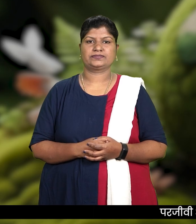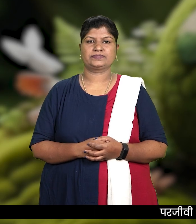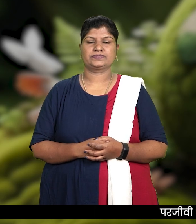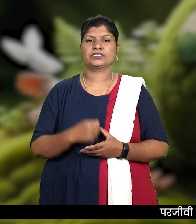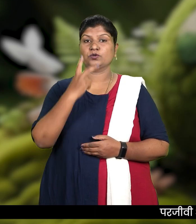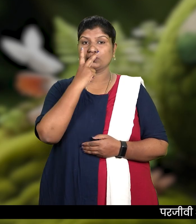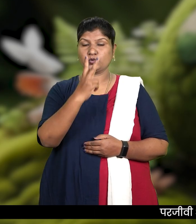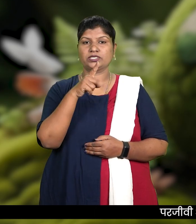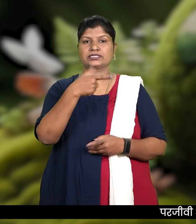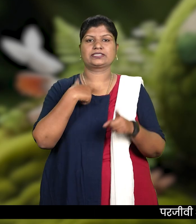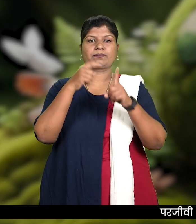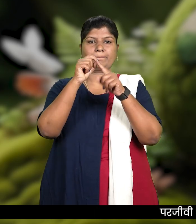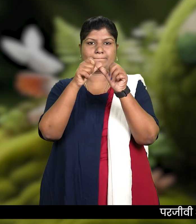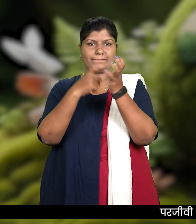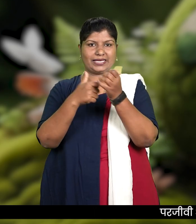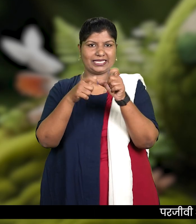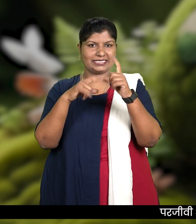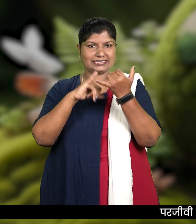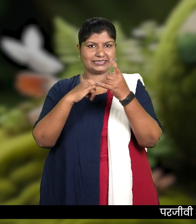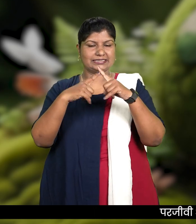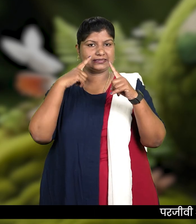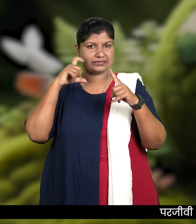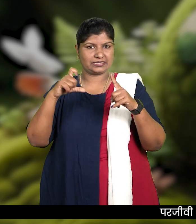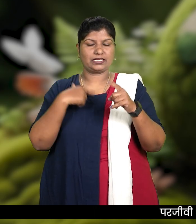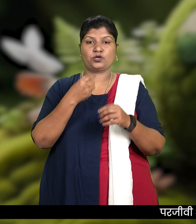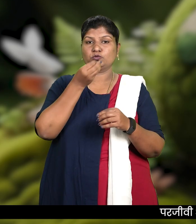परजीवी अन्न साखळी पहा, येथे संख्यांचा पिरामिड उलटा आहे.